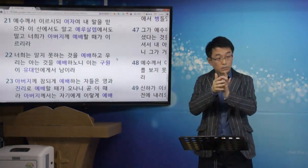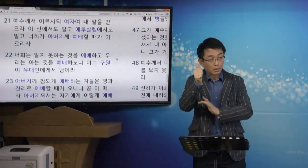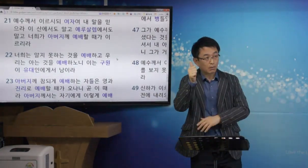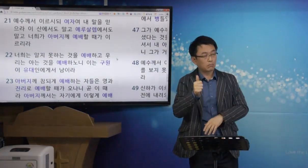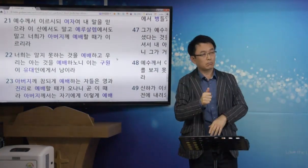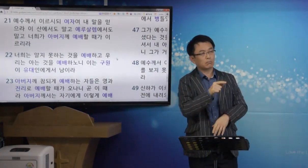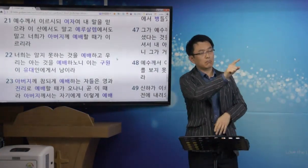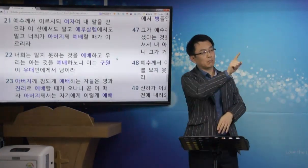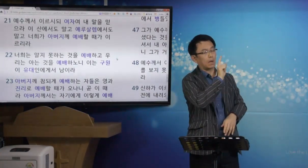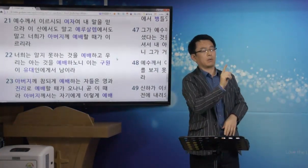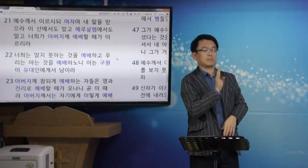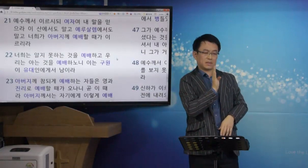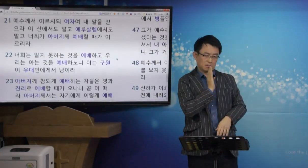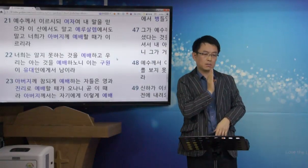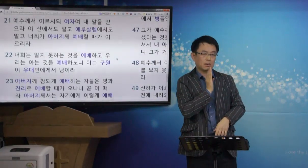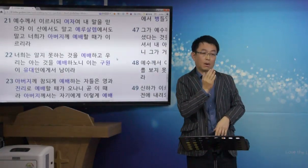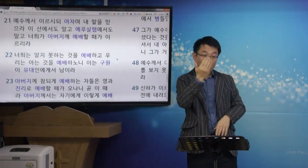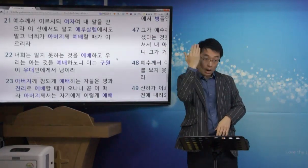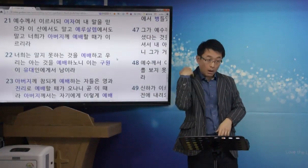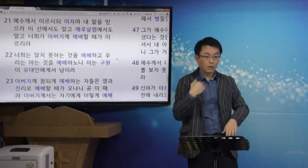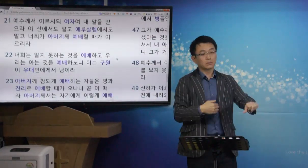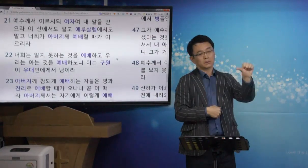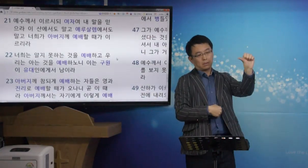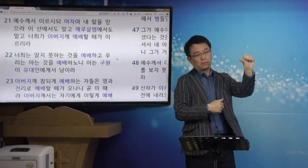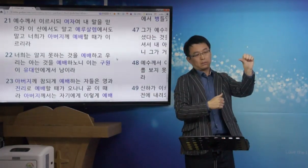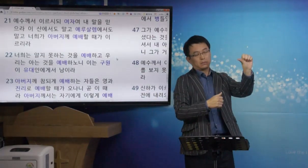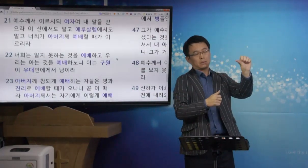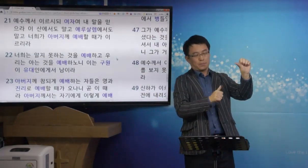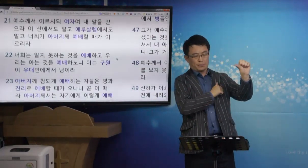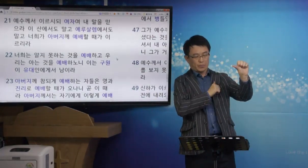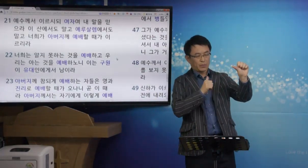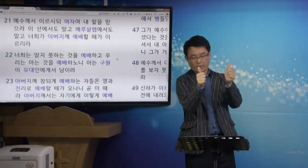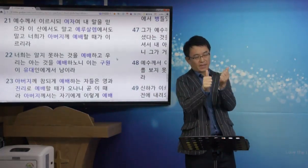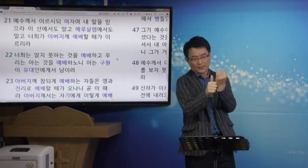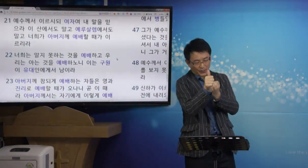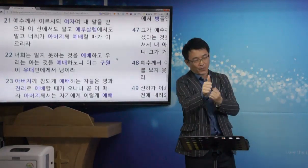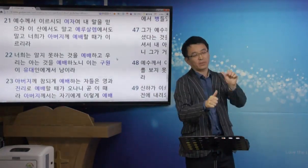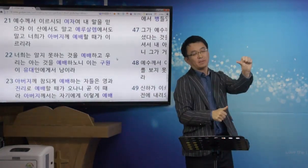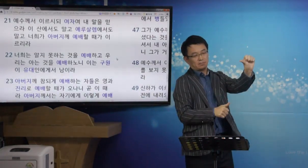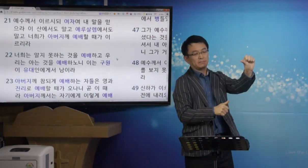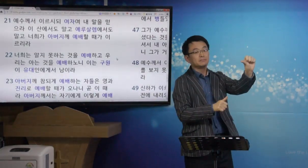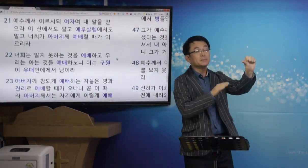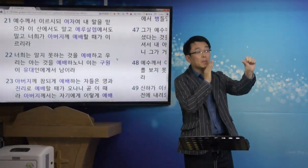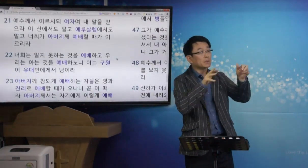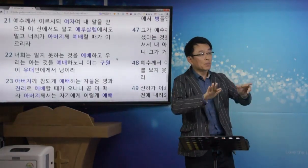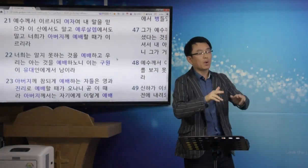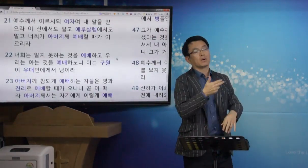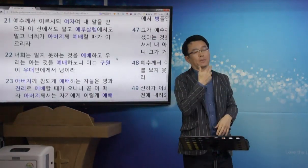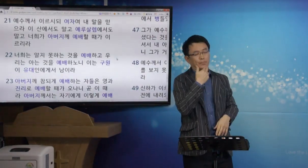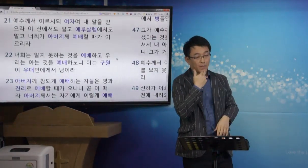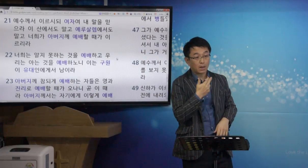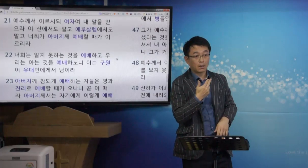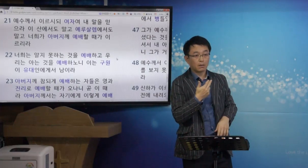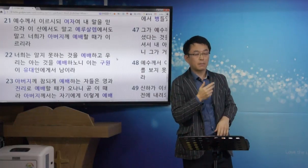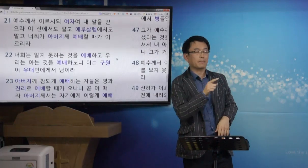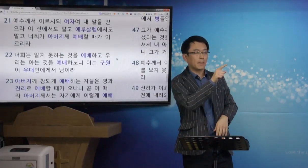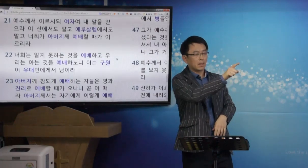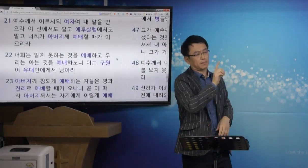참신이 아닙니다. 그때 예수님께서 네 말이 맞다. 그 다섯 남편이 없는